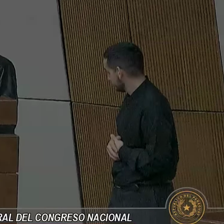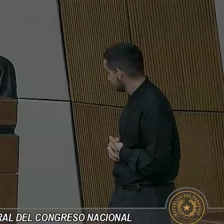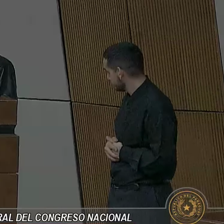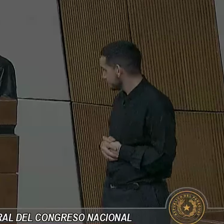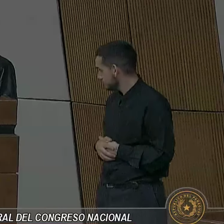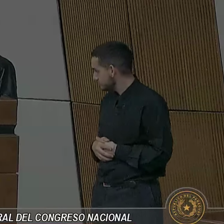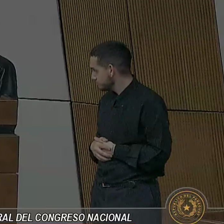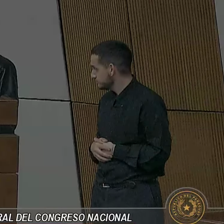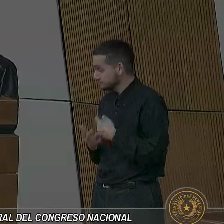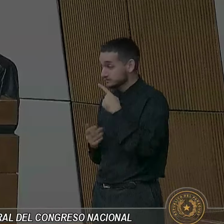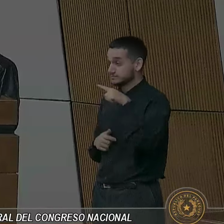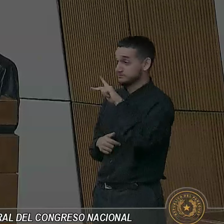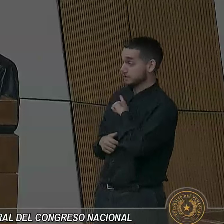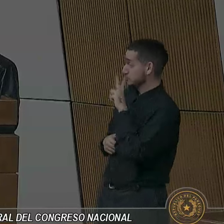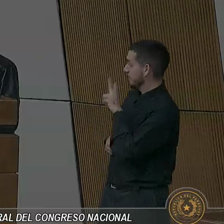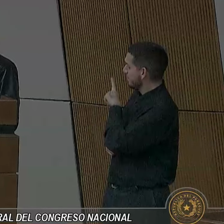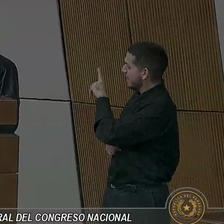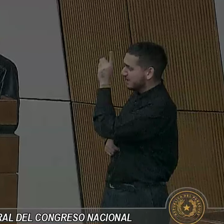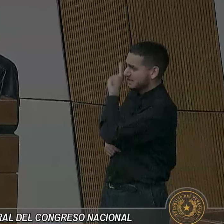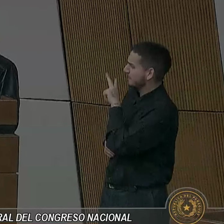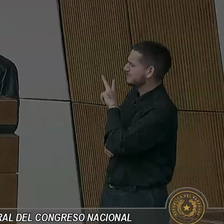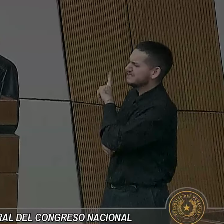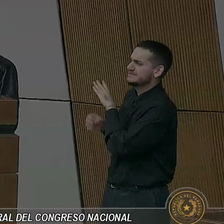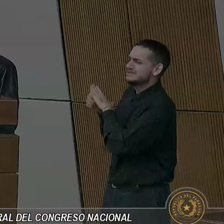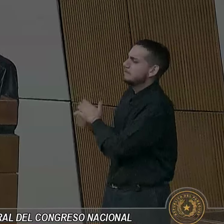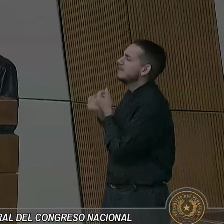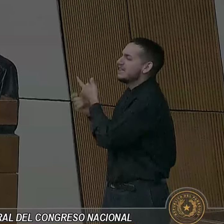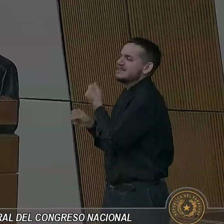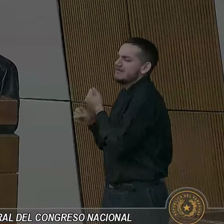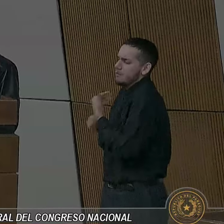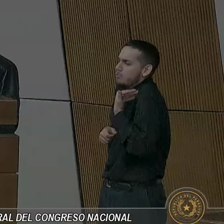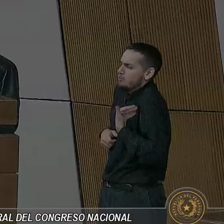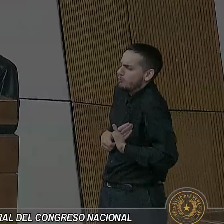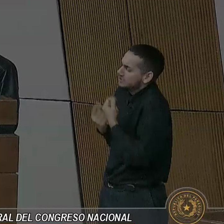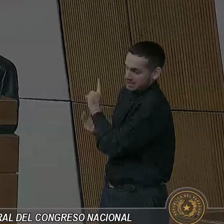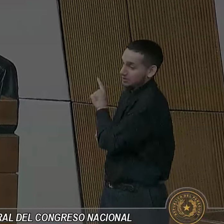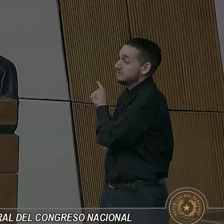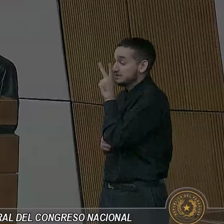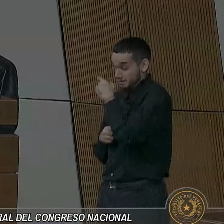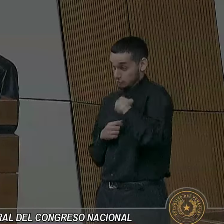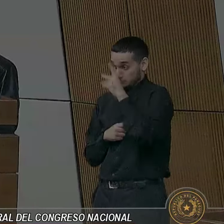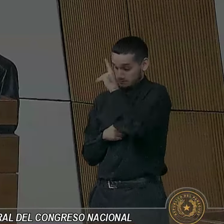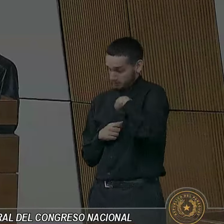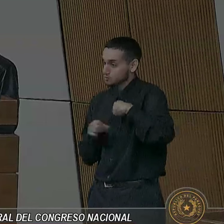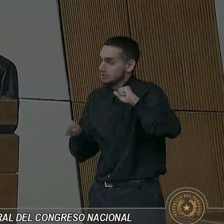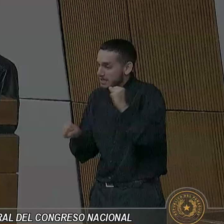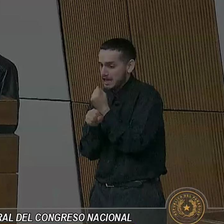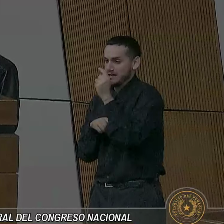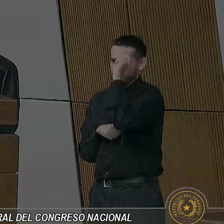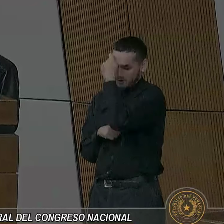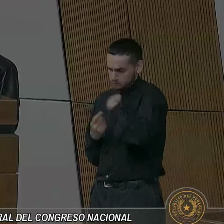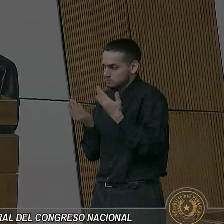no mire nuestra discapacidad nomás, también que pueda ver nuestra capacidad que tenemos muchísimos. Es